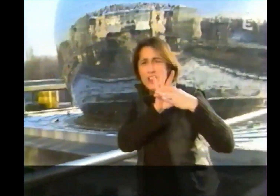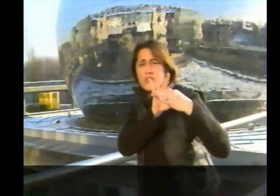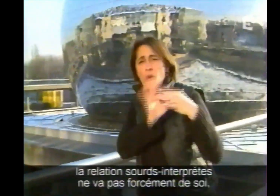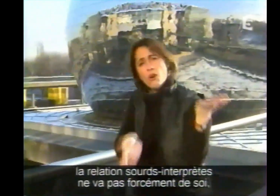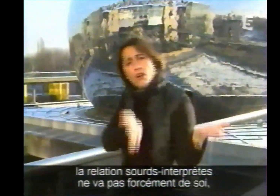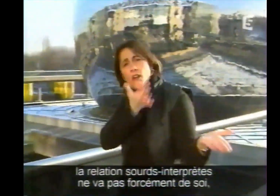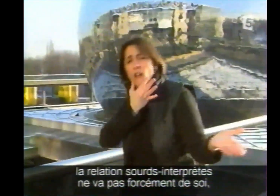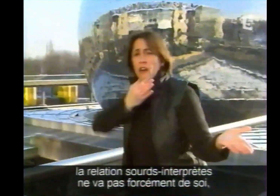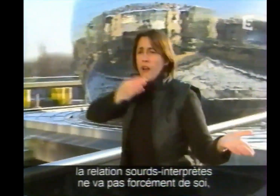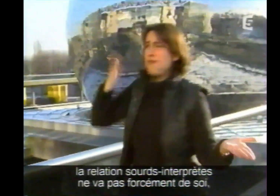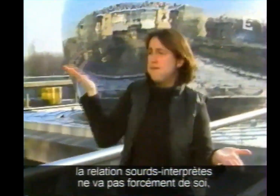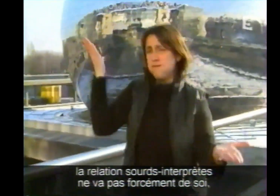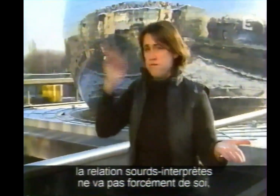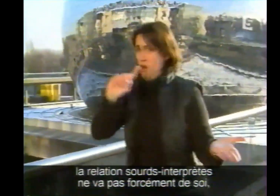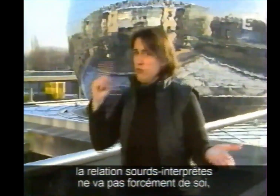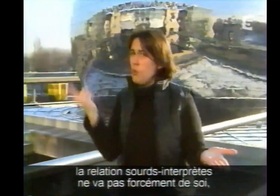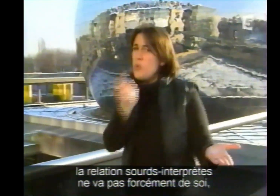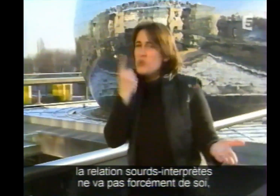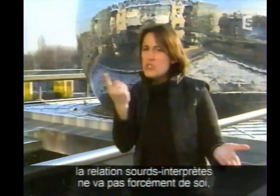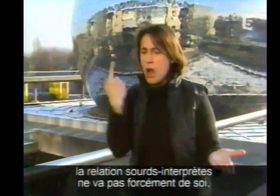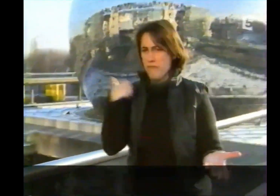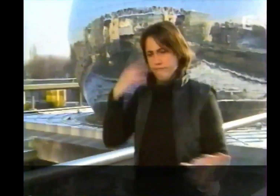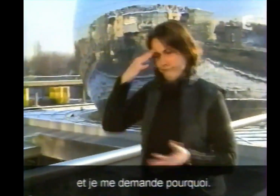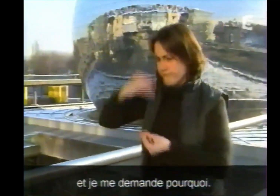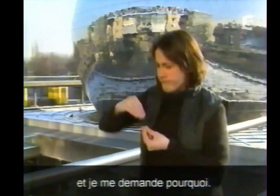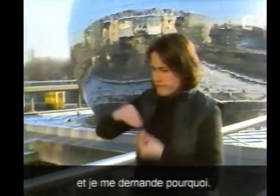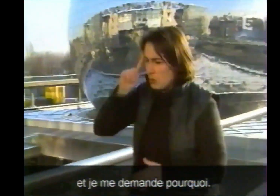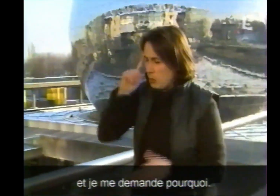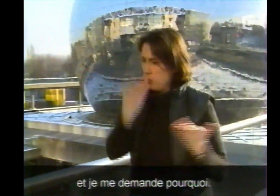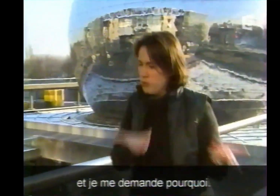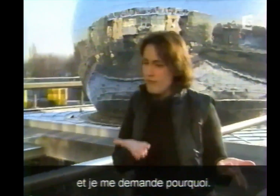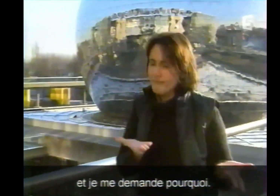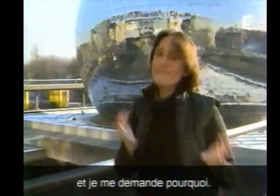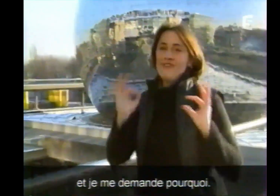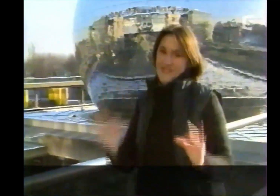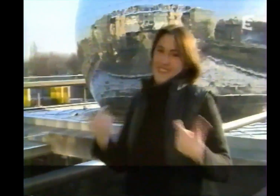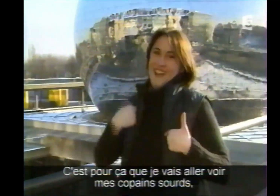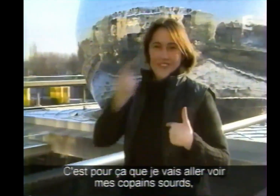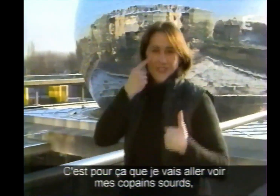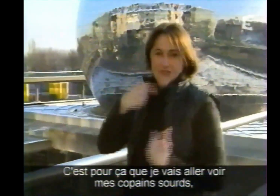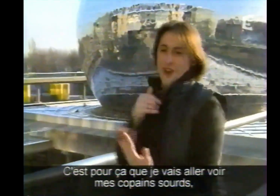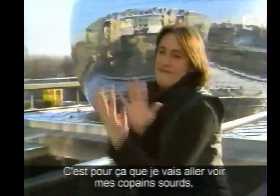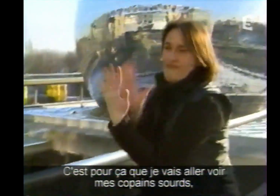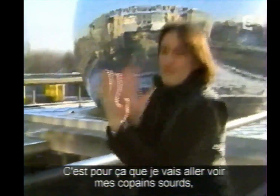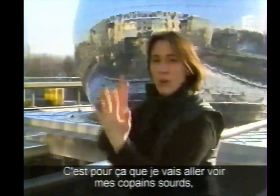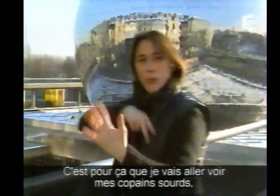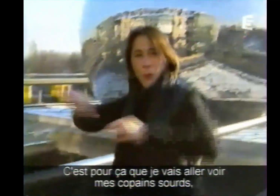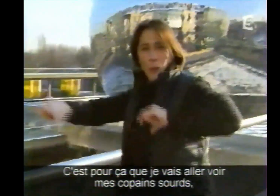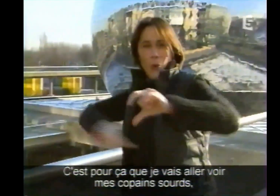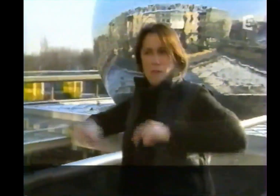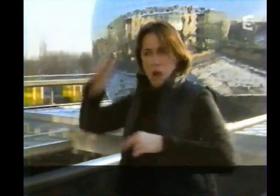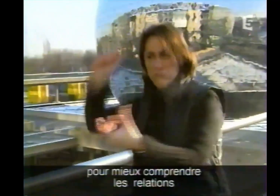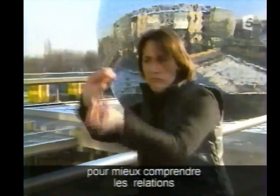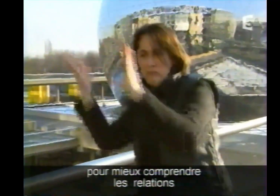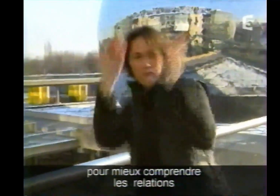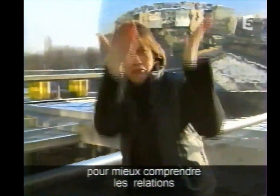la relation sourd-interprète ne va pas forcément de soi. Et je me demande pourquoi. Et c'est pour ça que je vais aller voir mes copains sourds, pour mieux comprendre